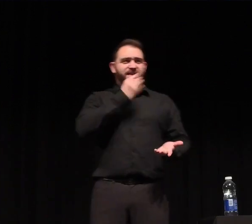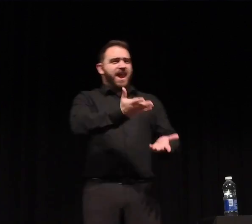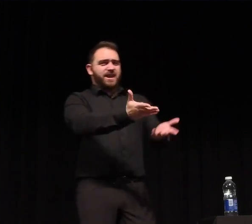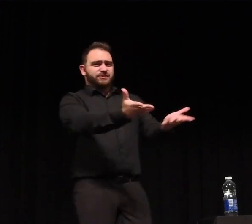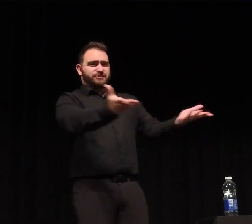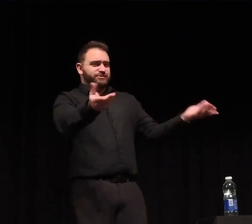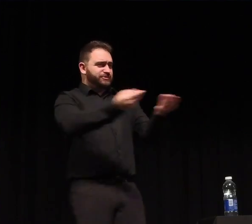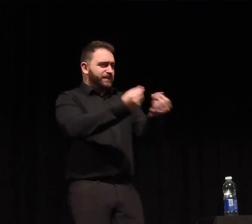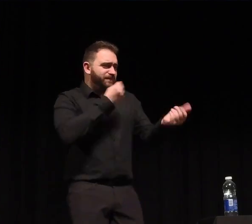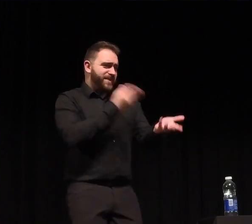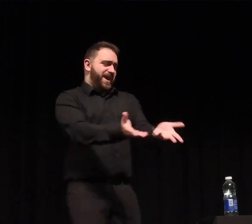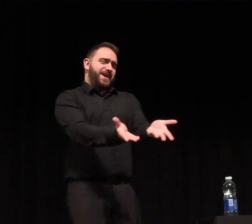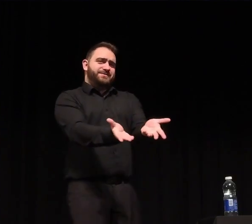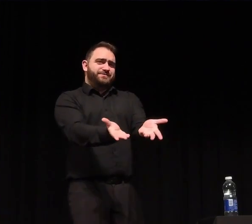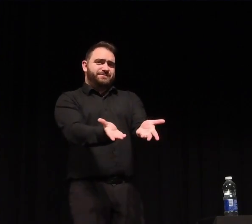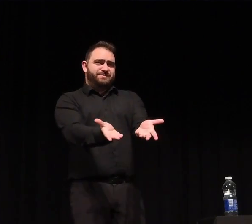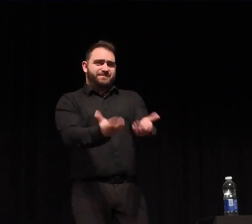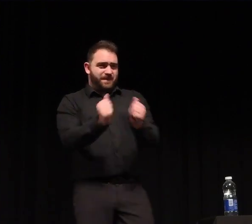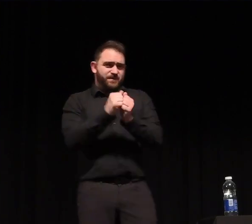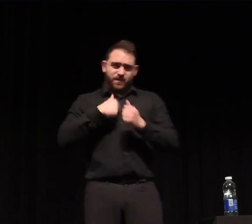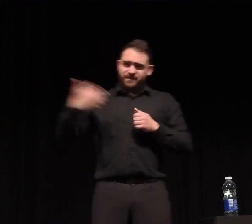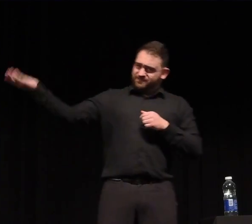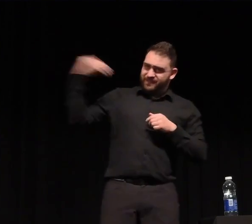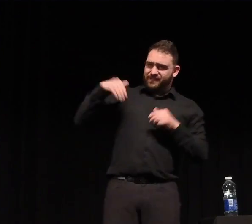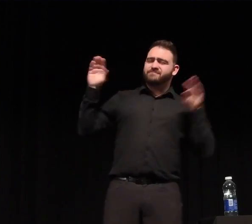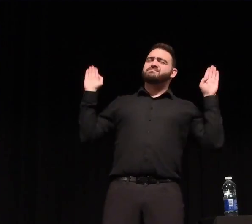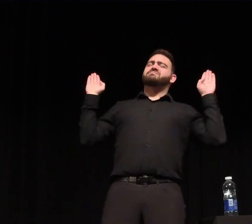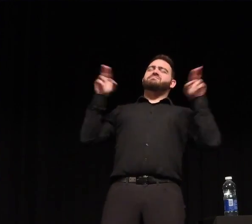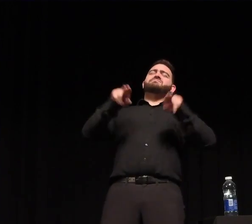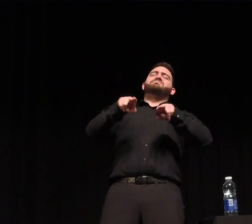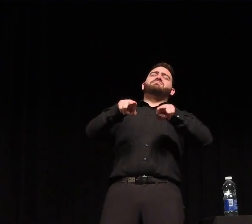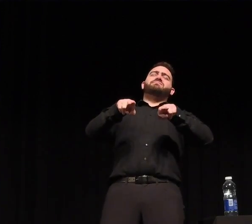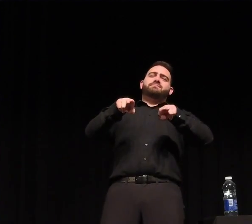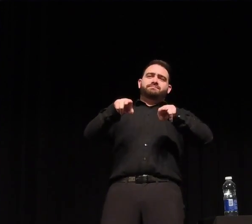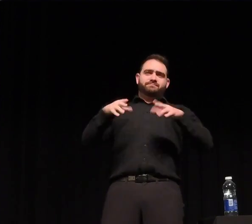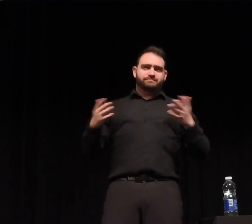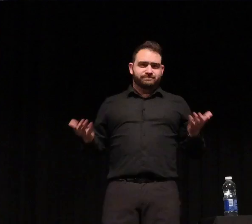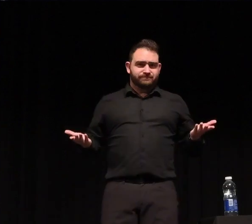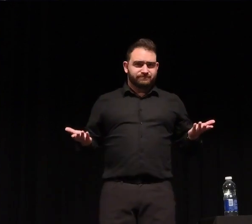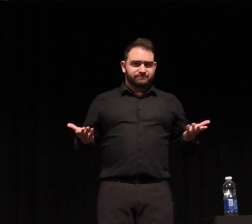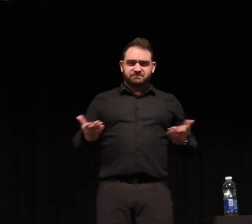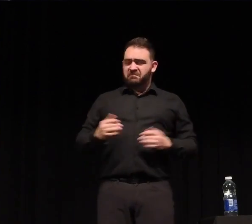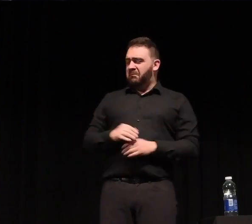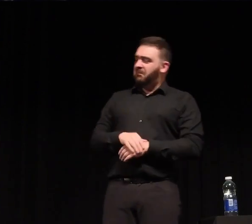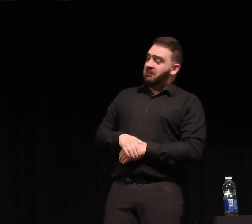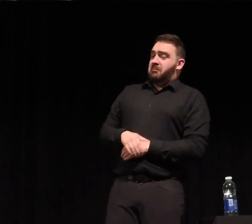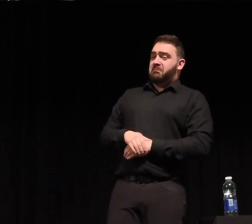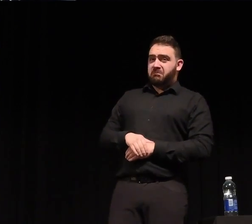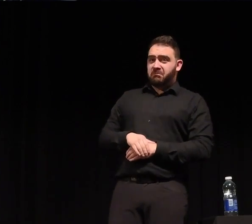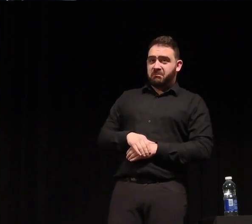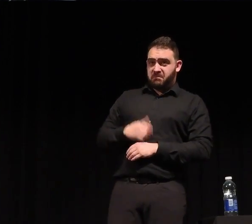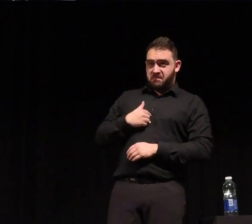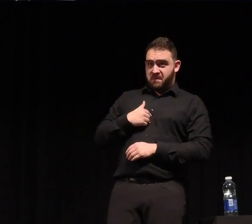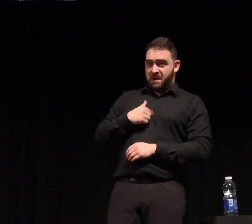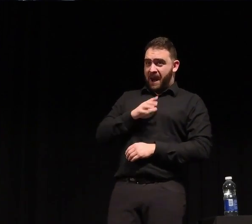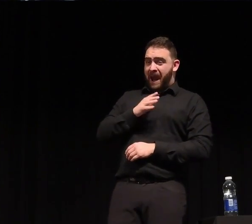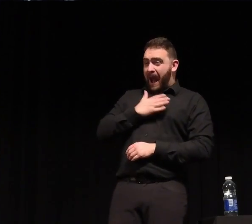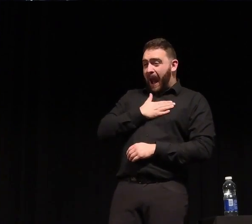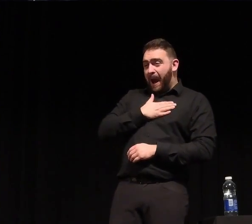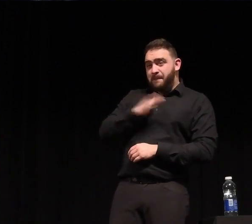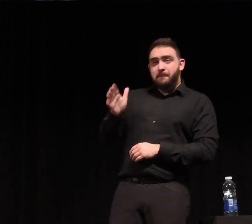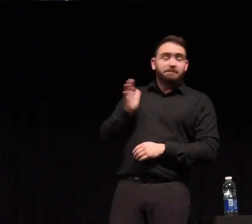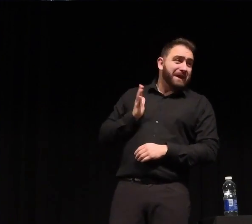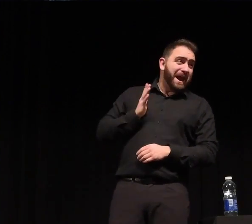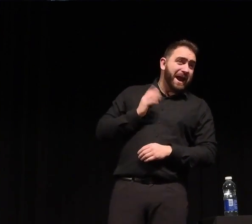coucher à côté de moi. » Puis Amic a dit j'aimerais ça, mais je